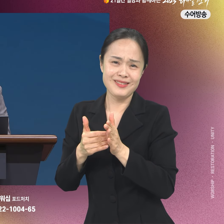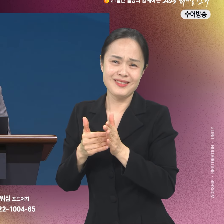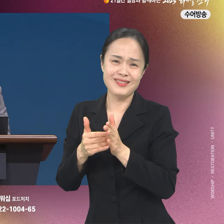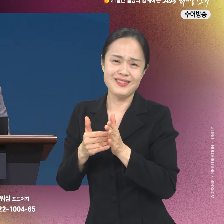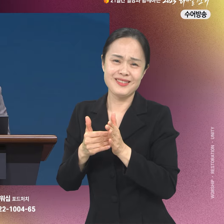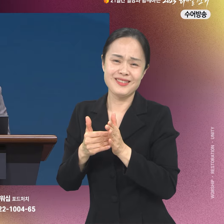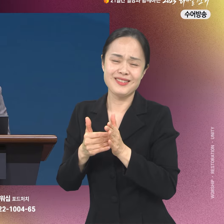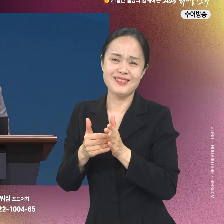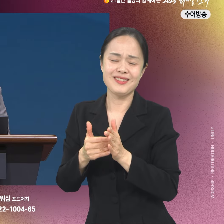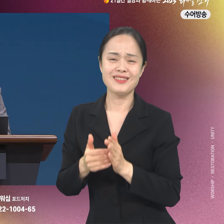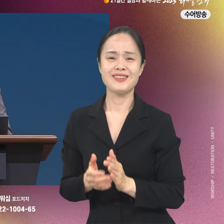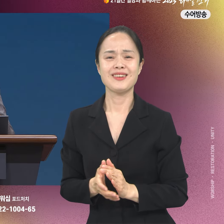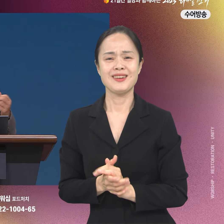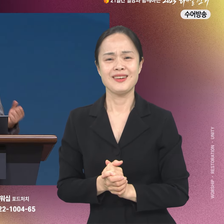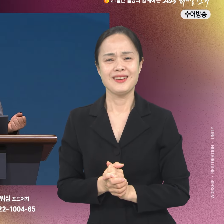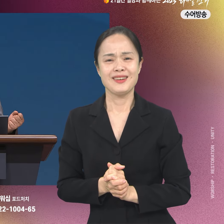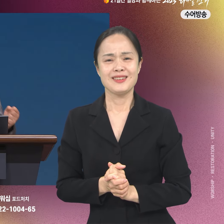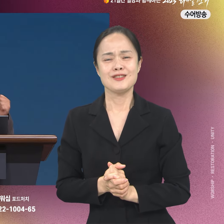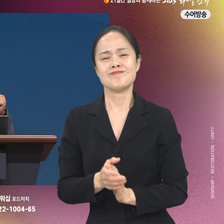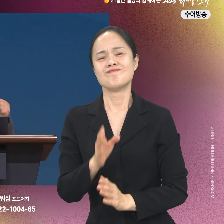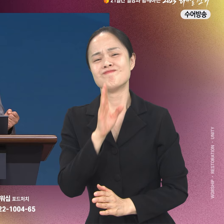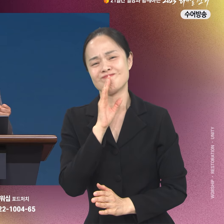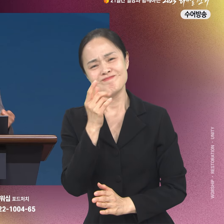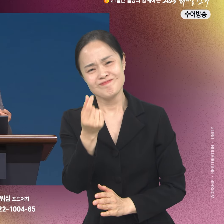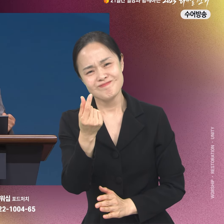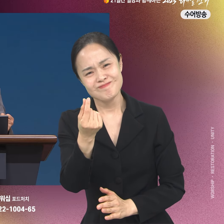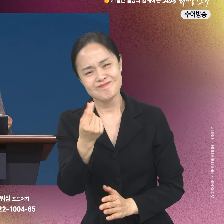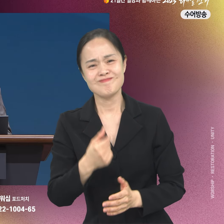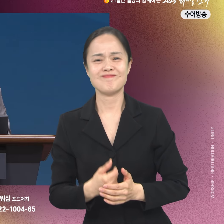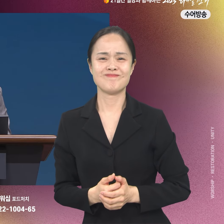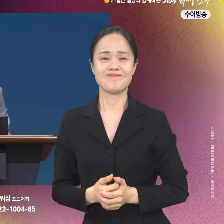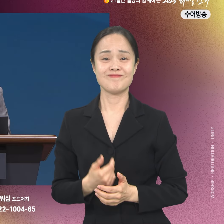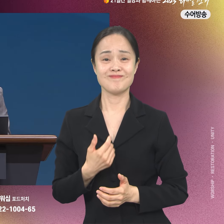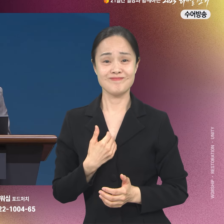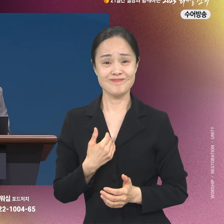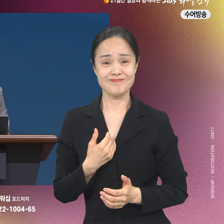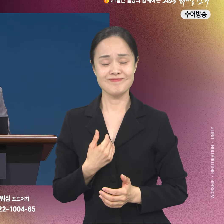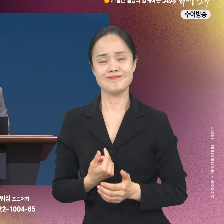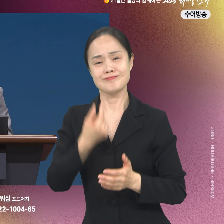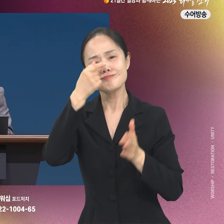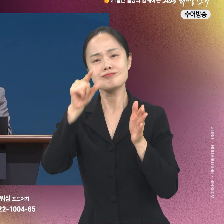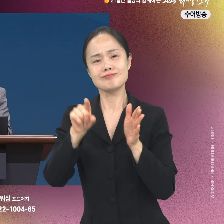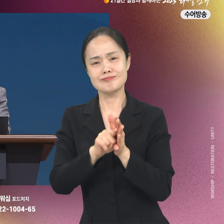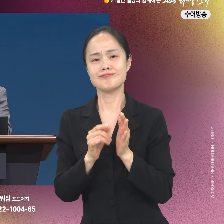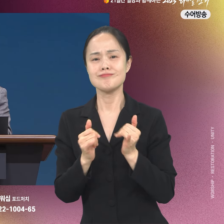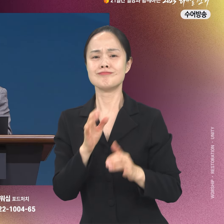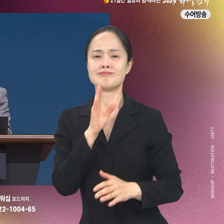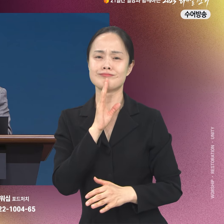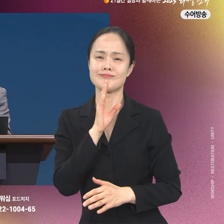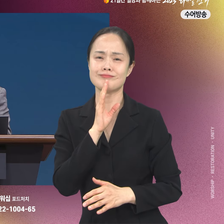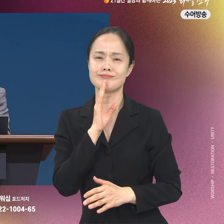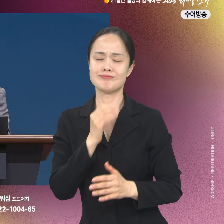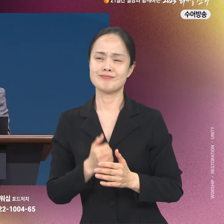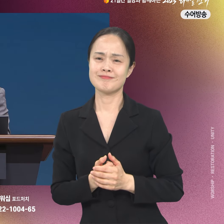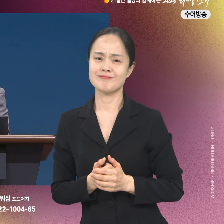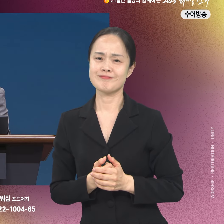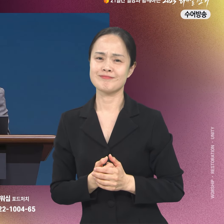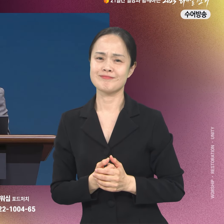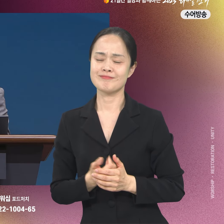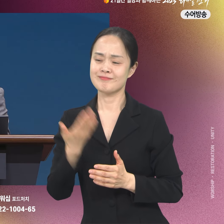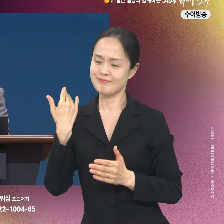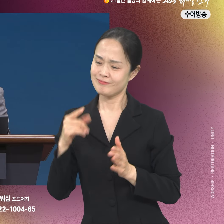맞습니다. 이전에 저는 크리스찬이었지만 머릿속에 다른 게 많이 들어차